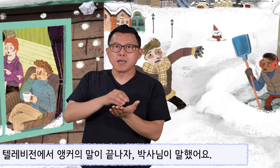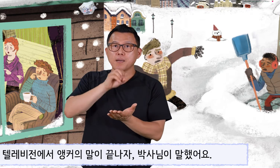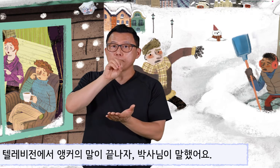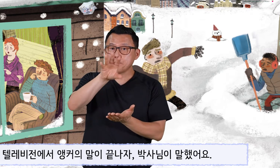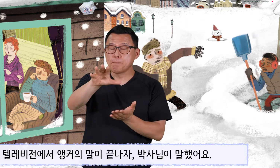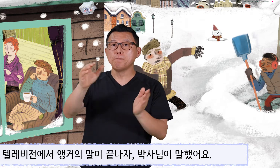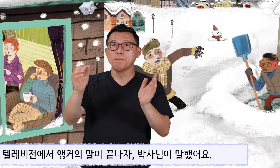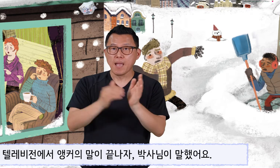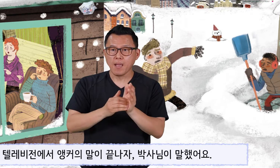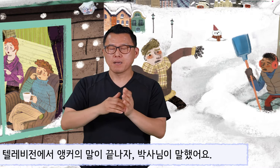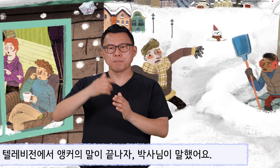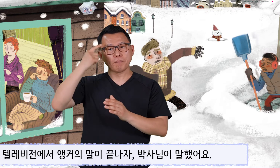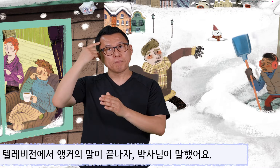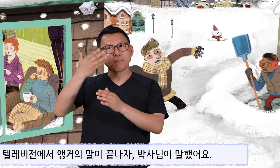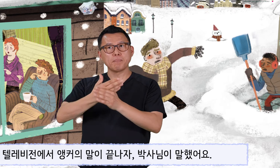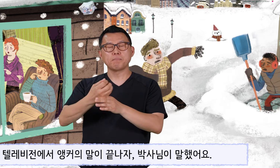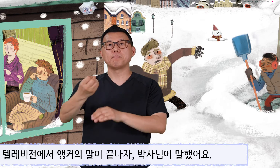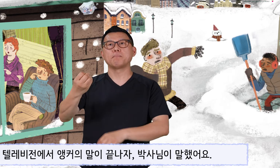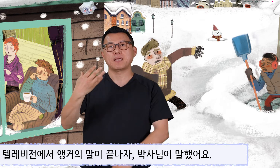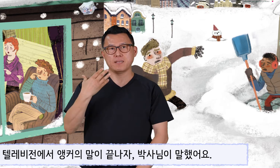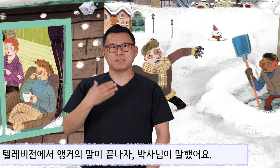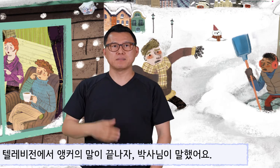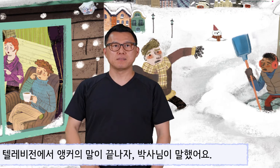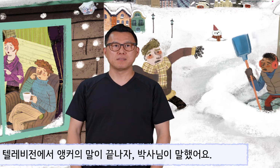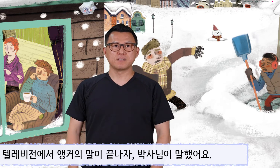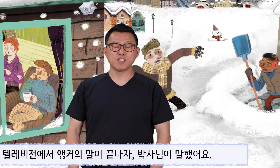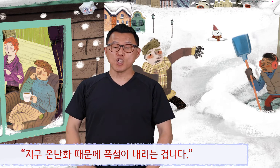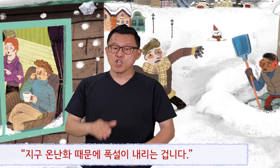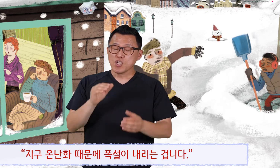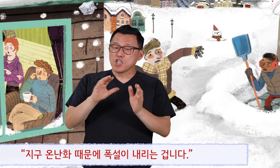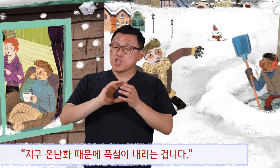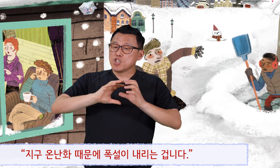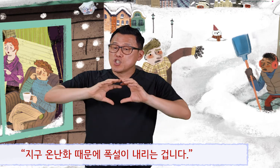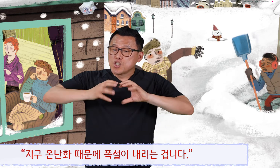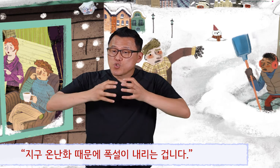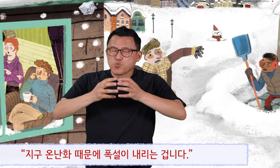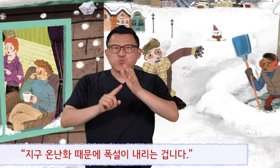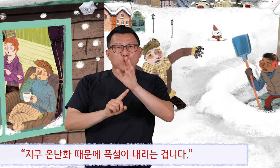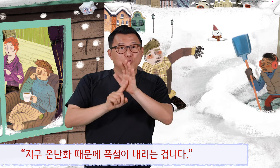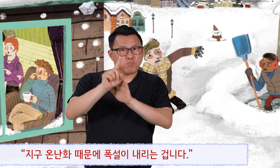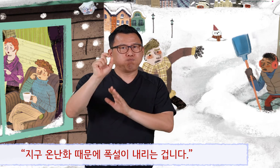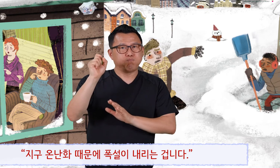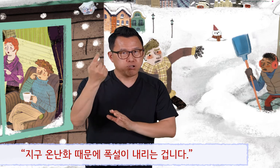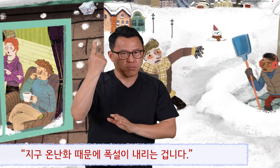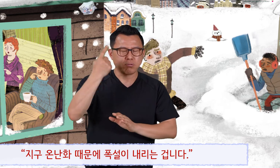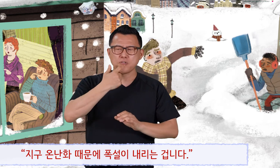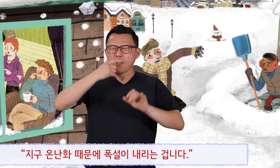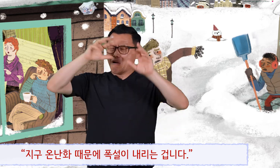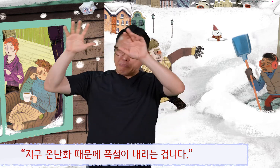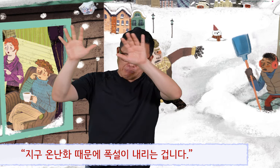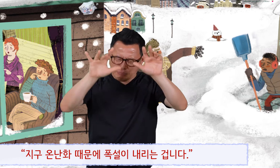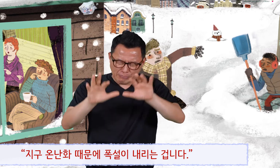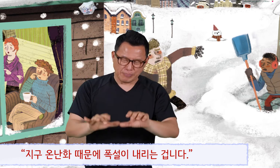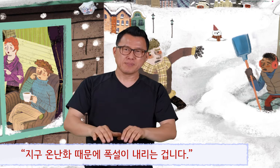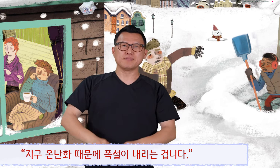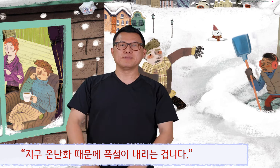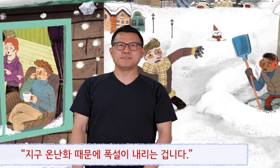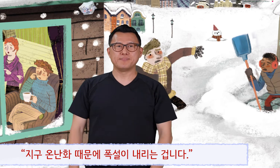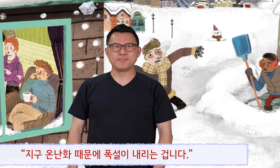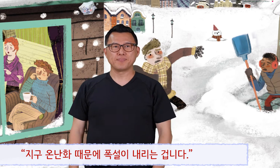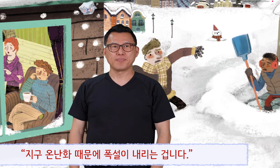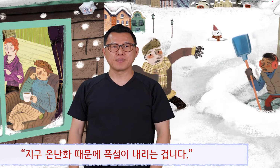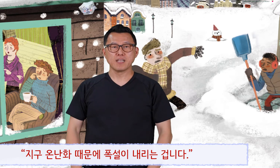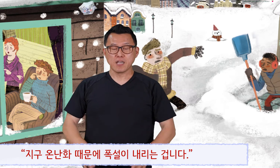텔레비전에서 앵커의 말이 끝나자 박사님이 말했어요. 지구온난화 때문에 폭설이 내리는 겁니다.